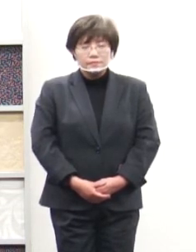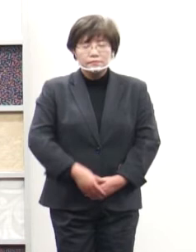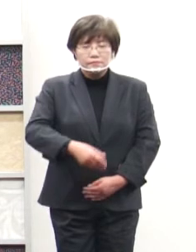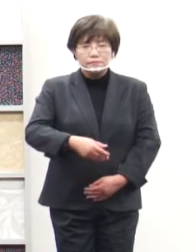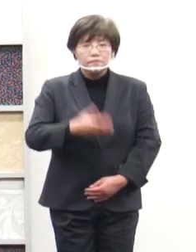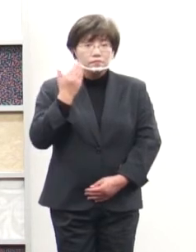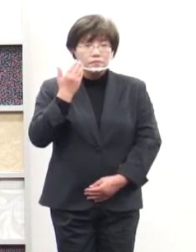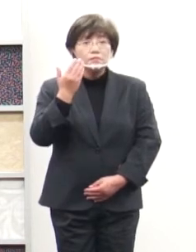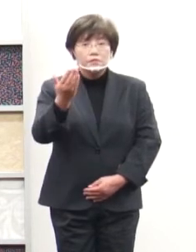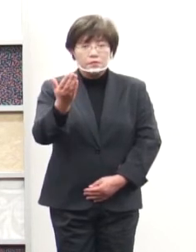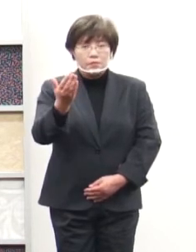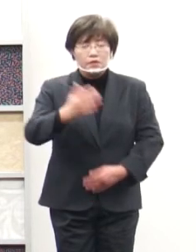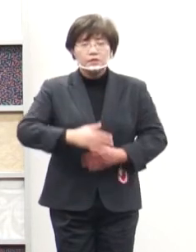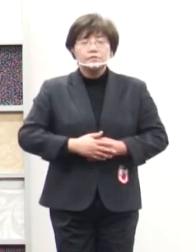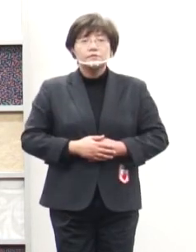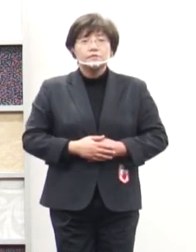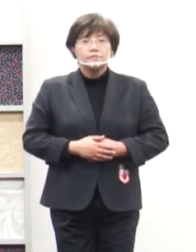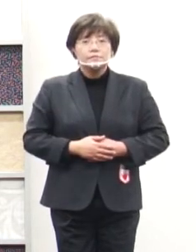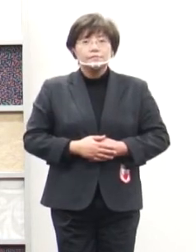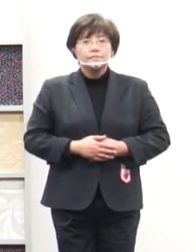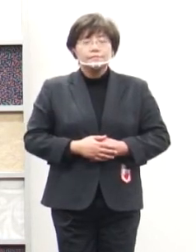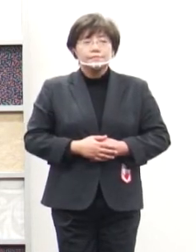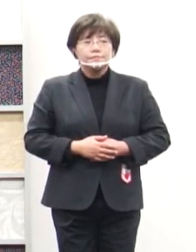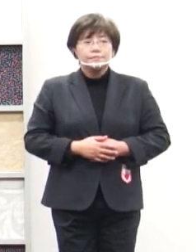朝日新聞の吉田でございます。